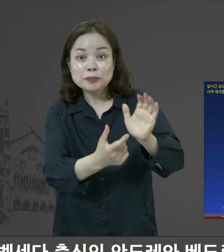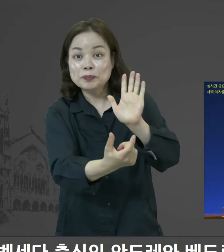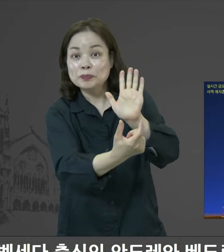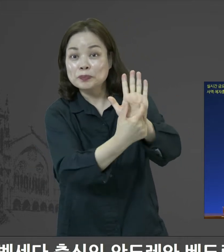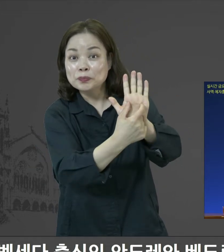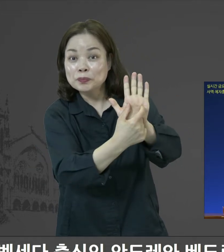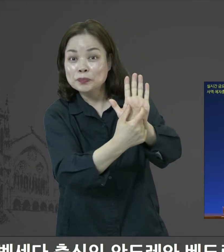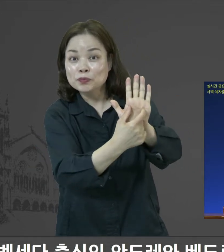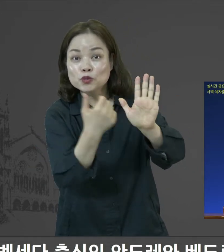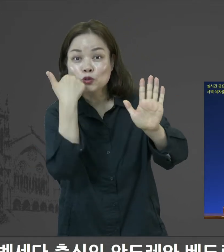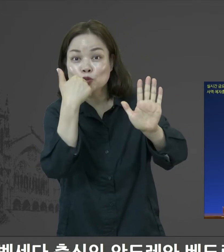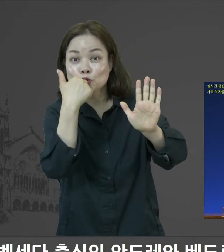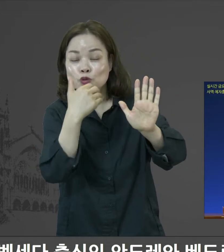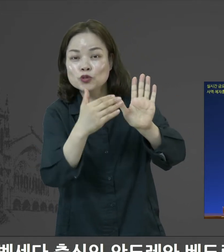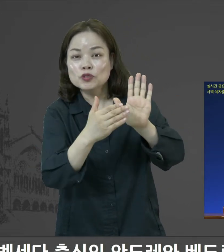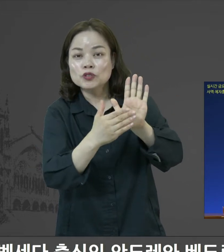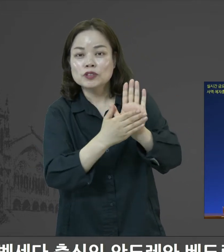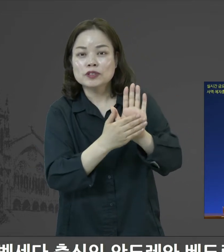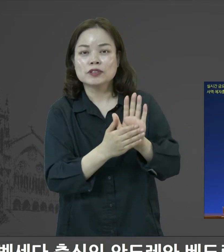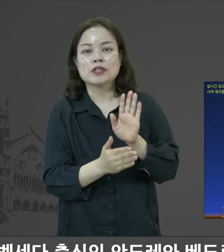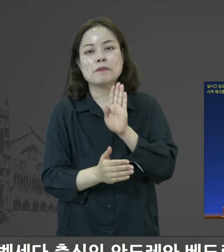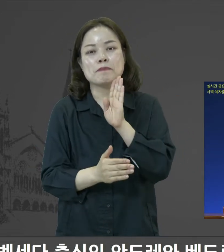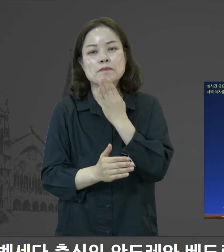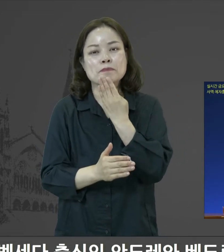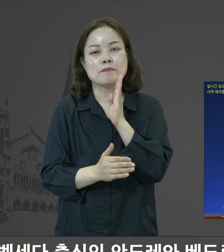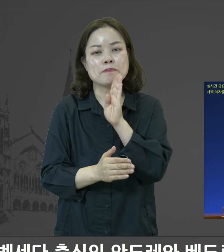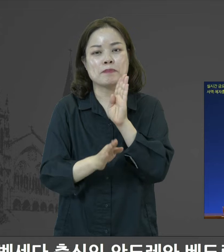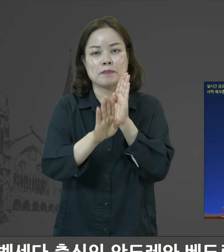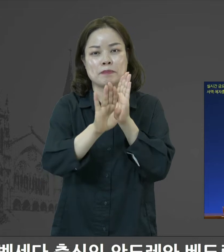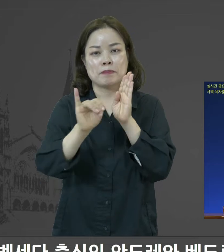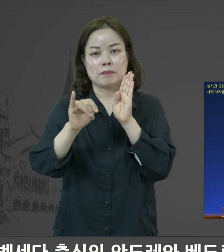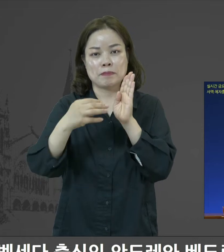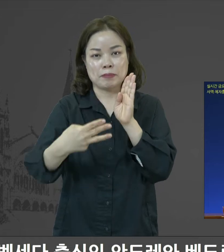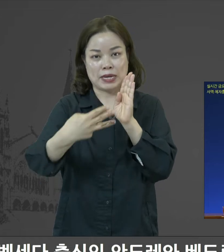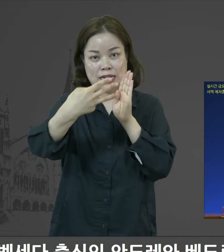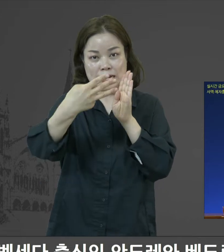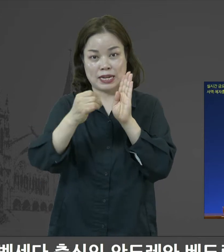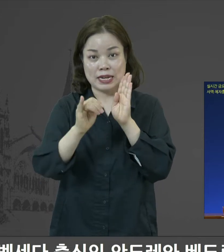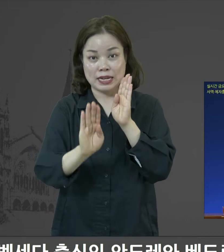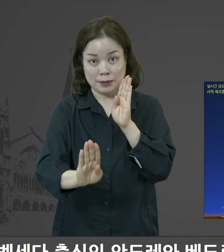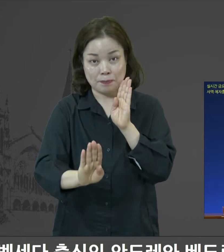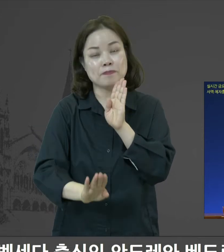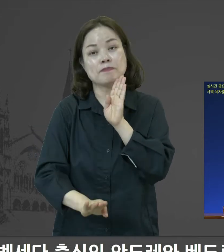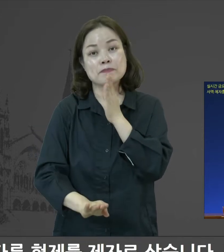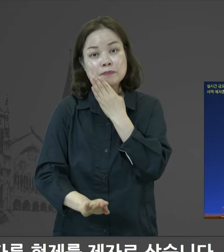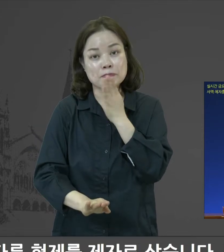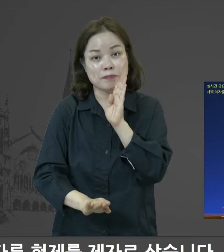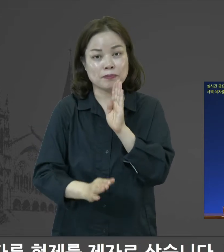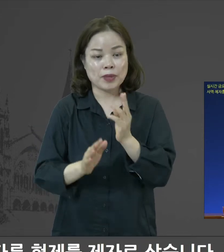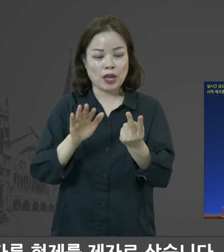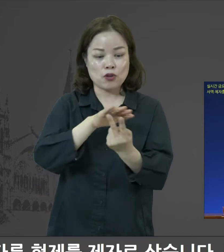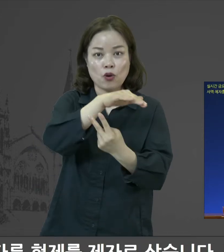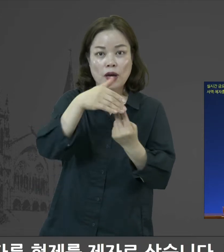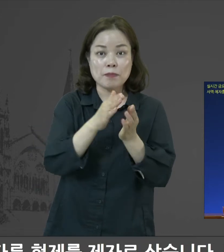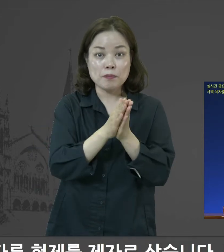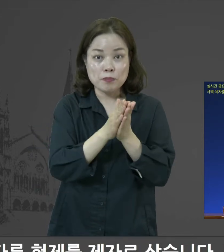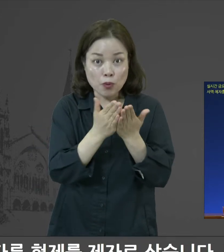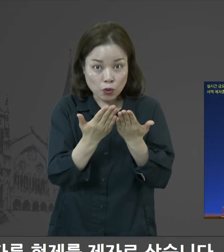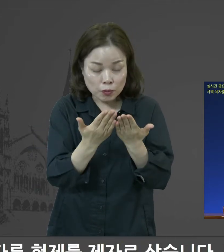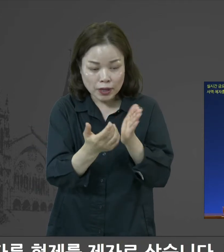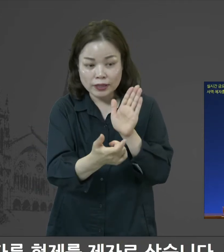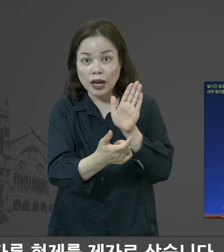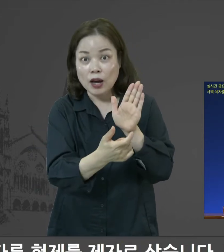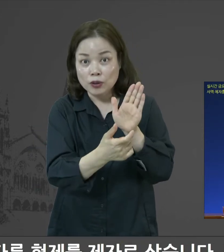있습니까? 빌립이라고 기록되어 있죠. 그래서 처음에 이제 요한복음에 의하면